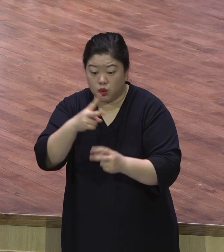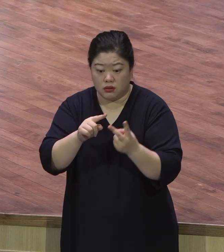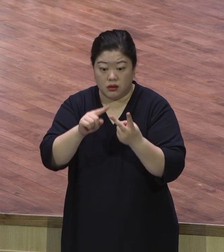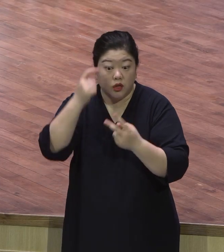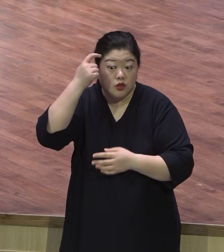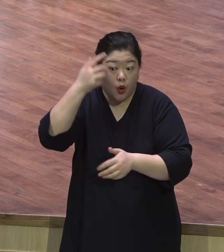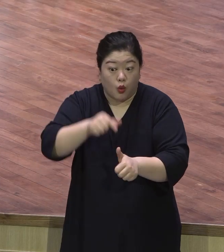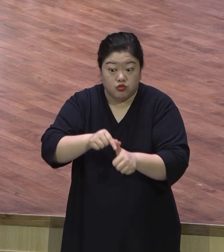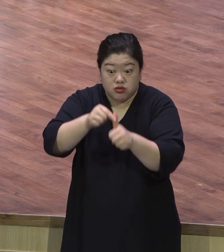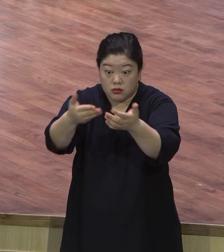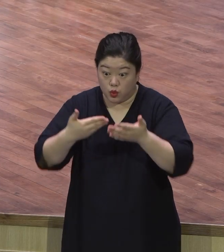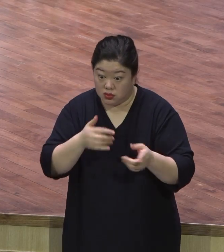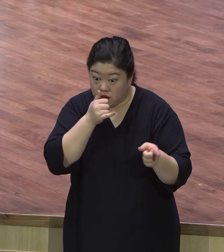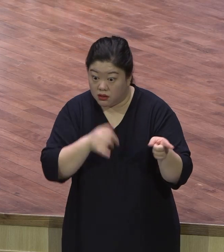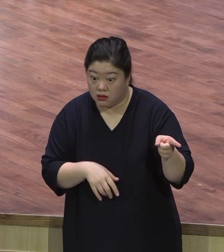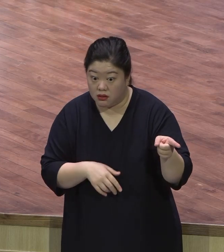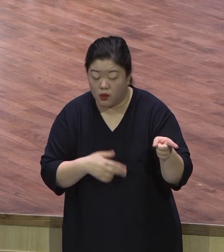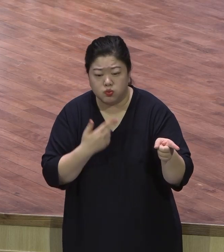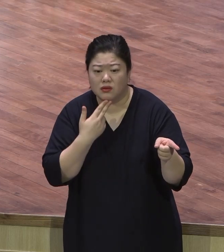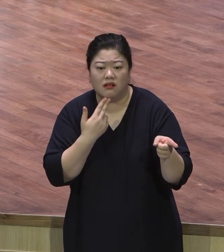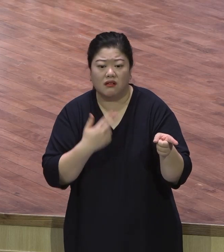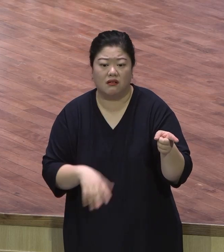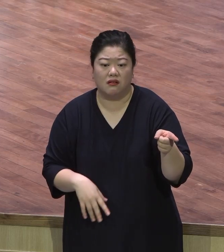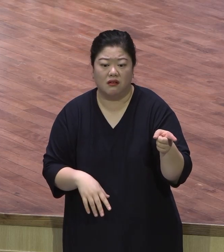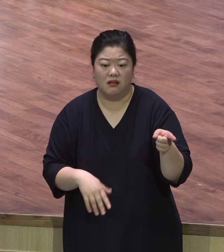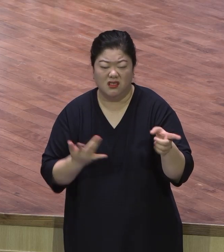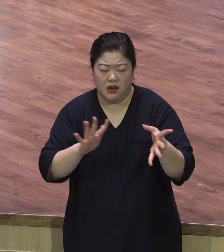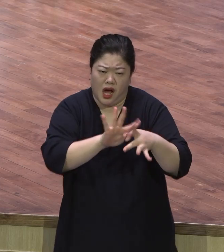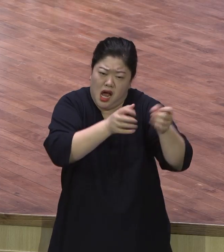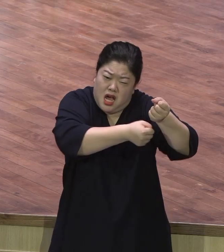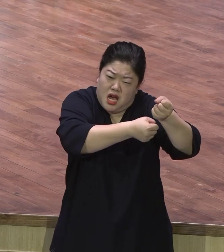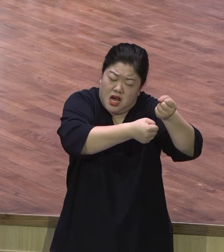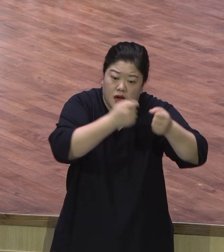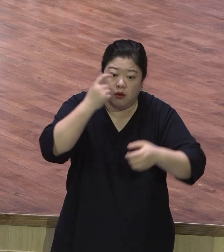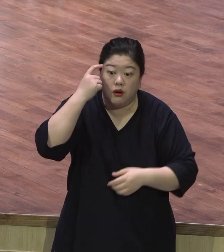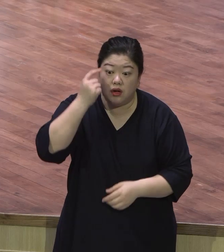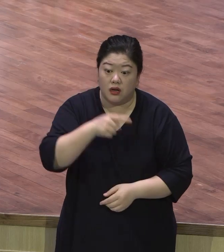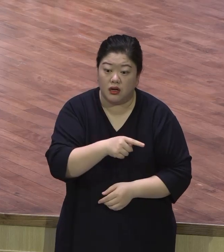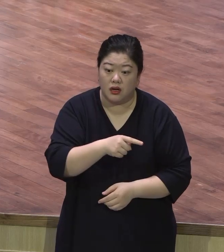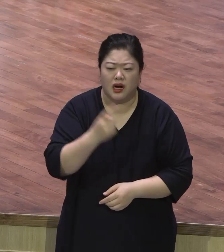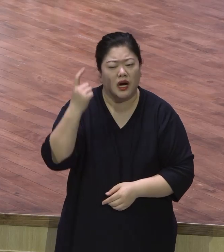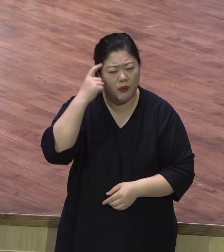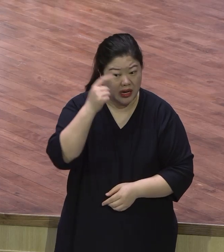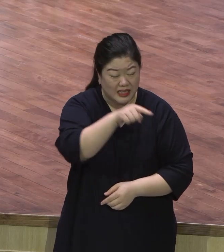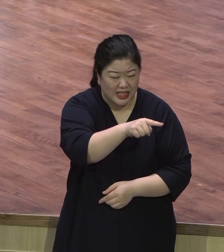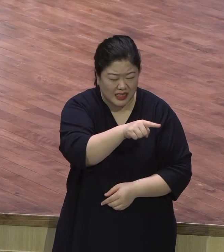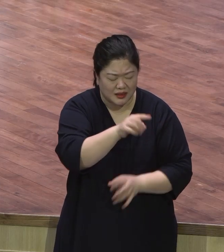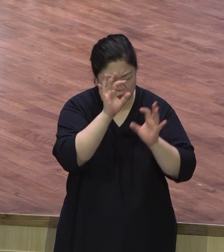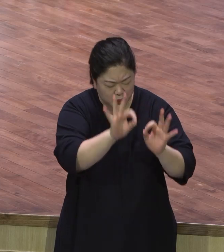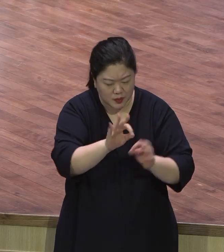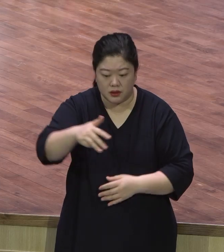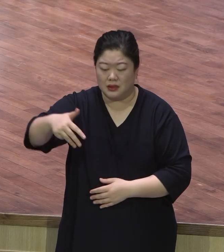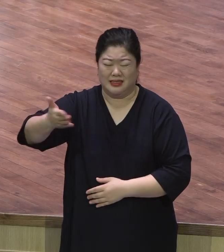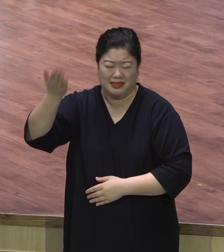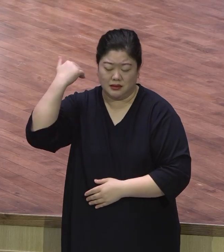전부 다 지금 불신자들은 장세기 3장, 6장, 11장에 갇혀 살고 있어요.